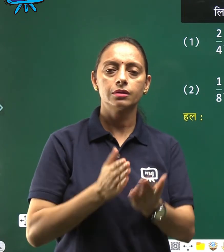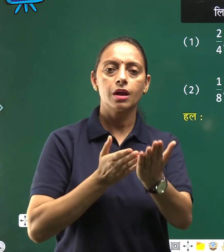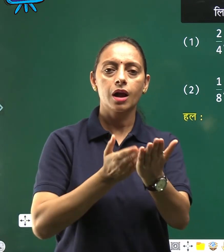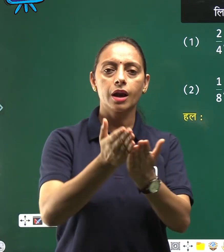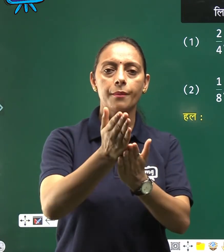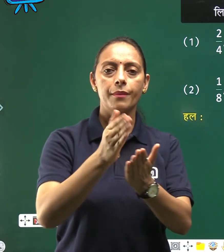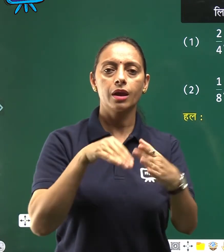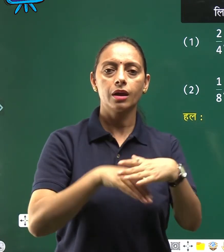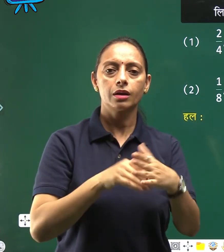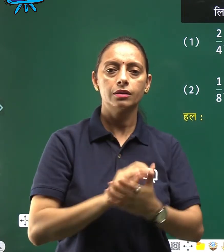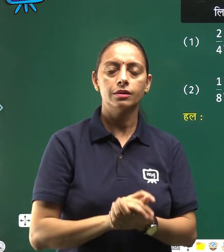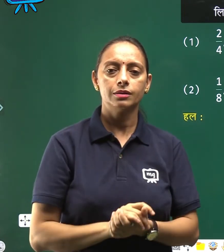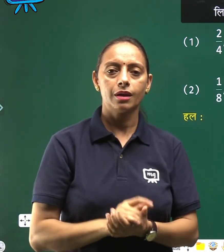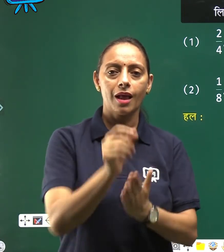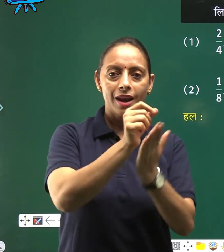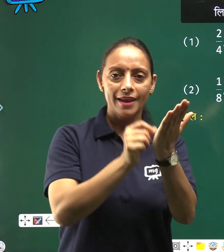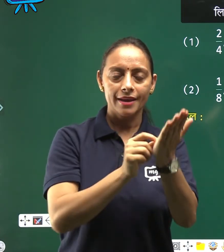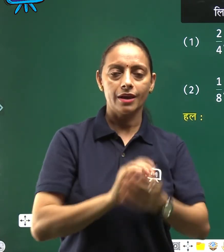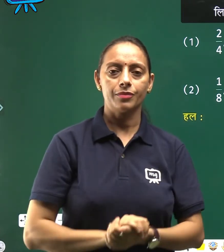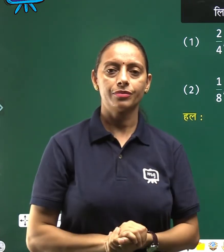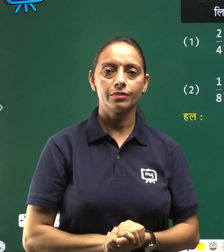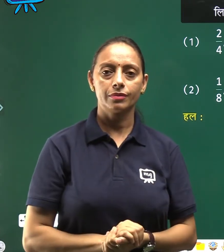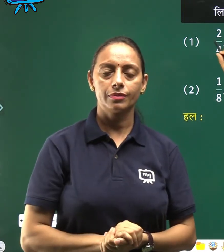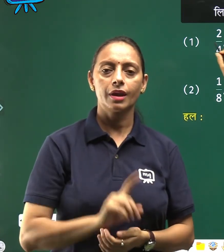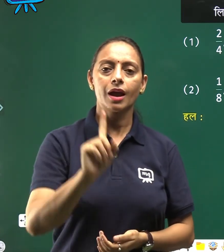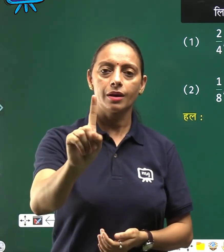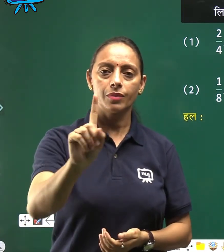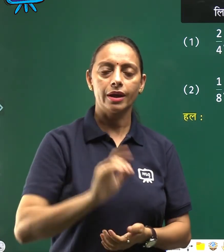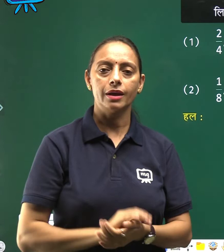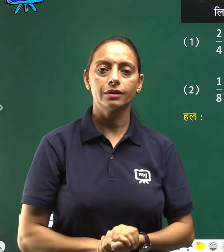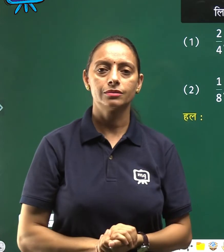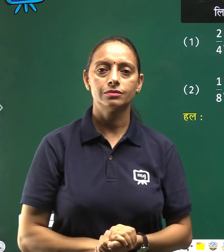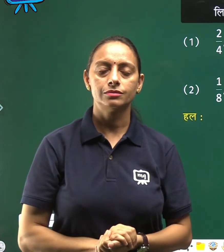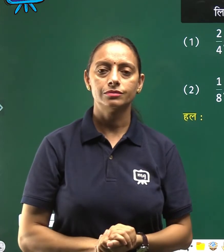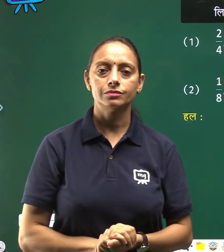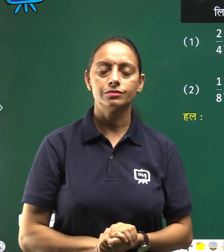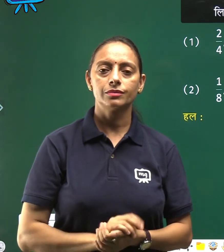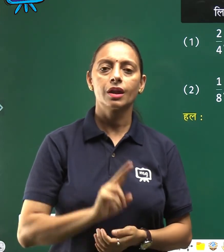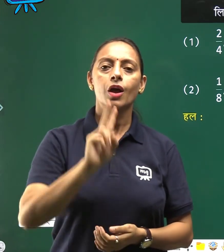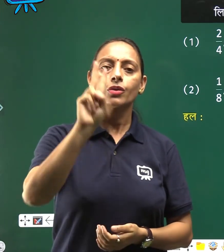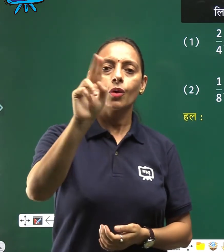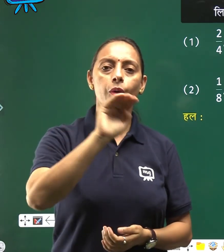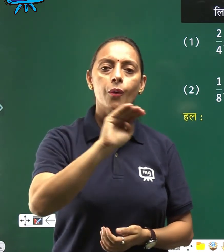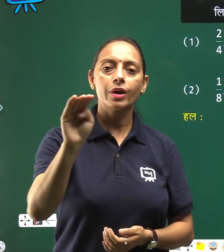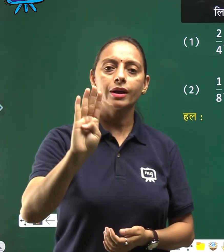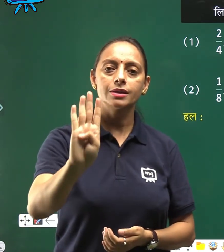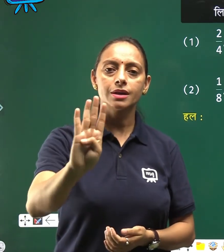क्रम में लिखिए। नंबर एक, दो बटा चार,